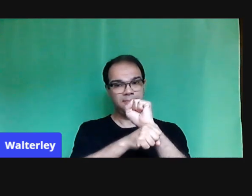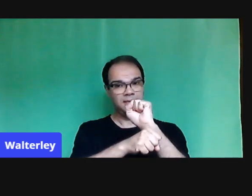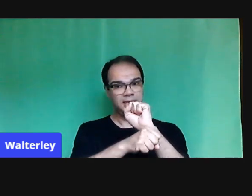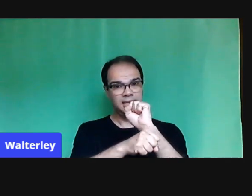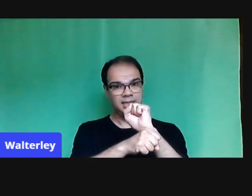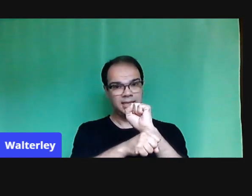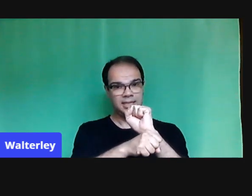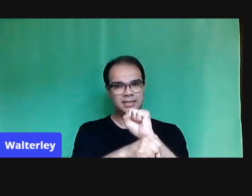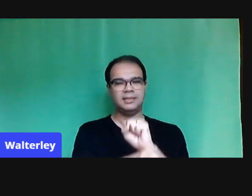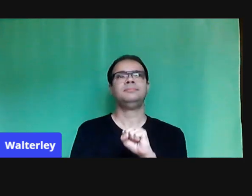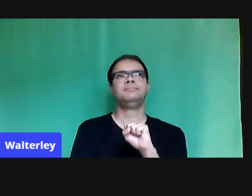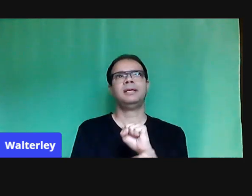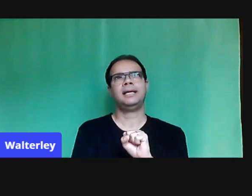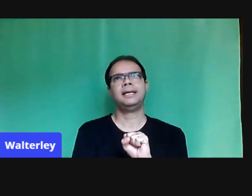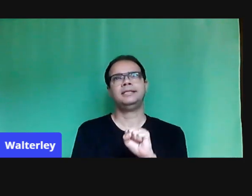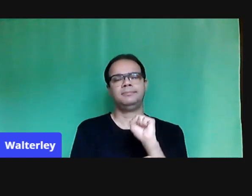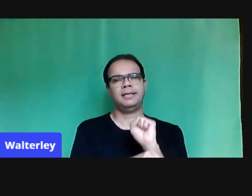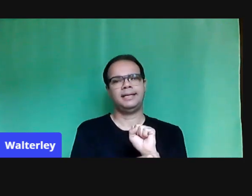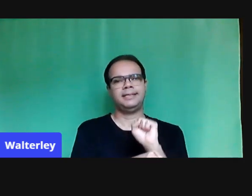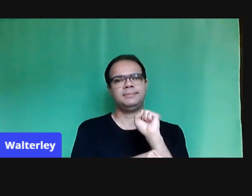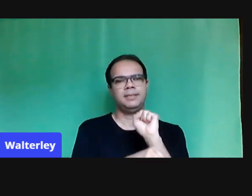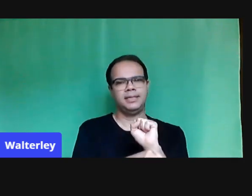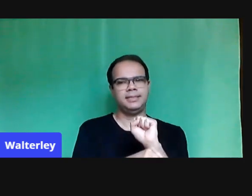esperar não é esperança, é espera.